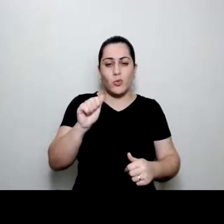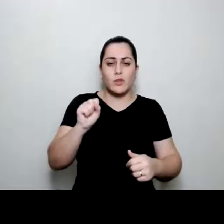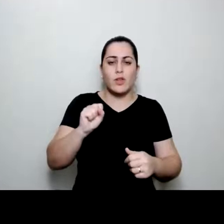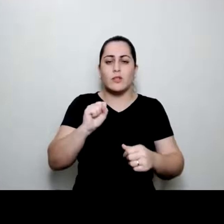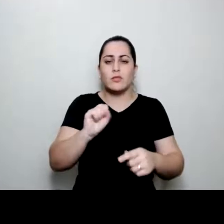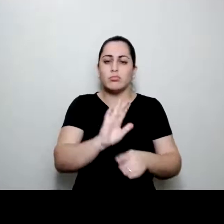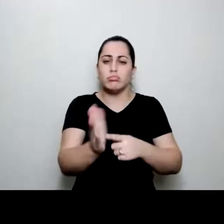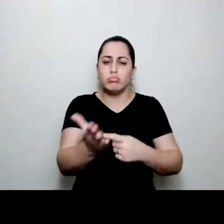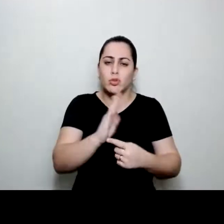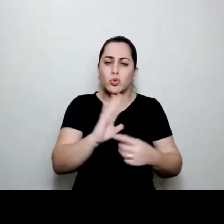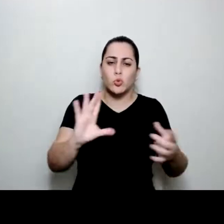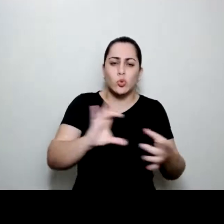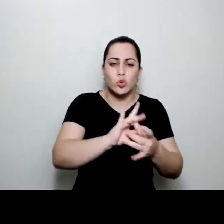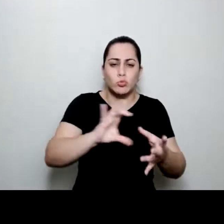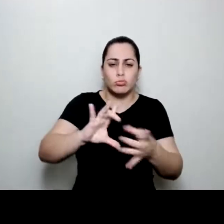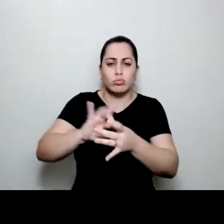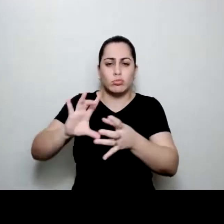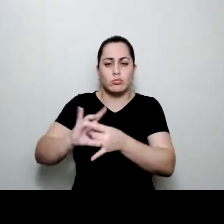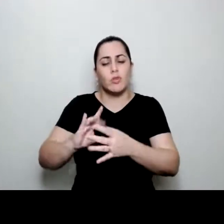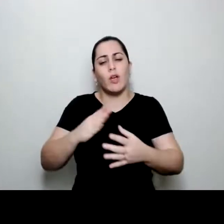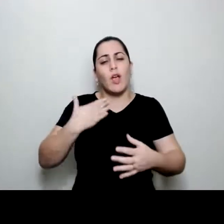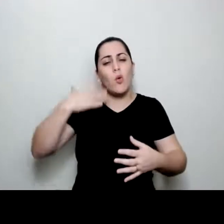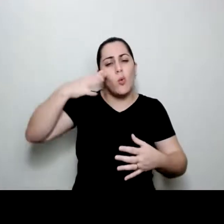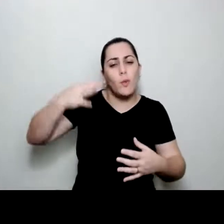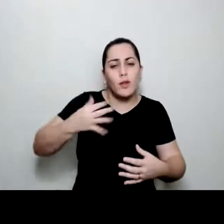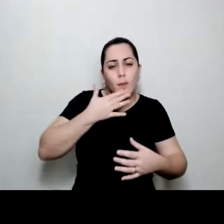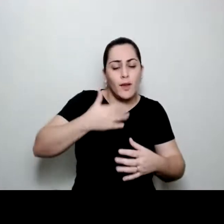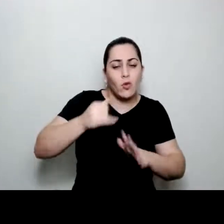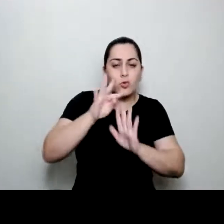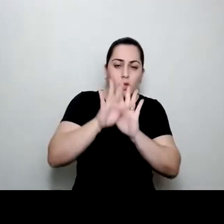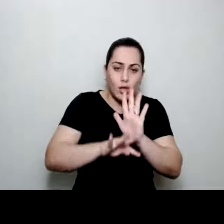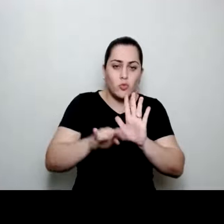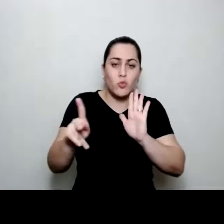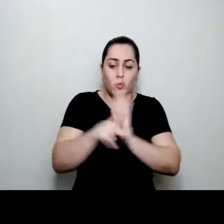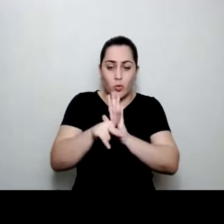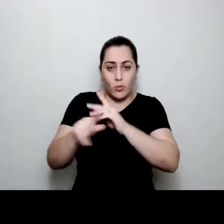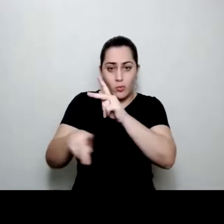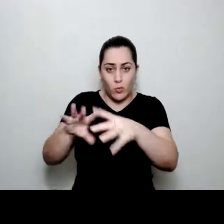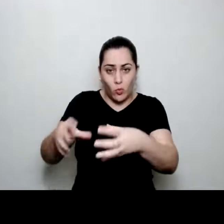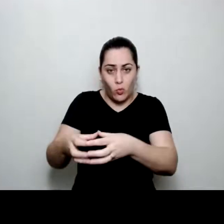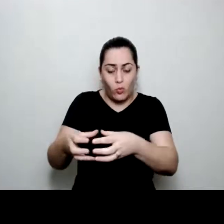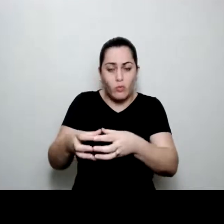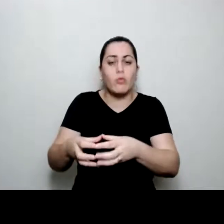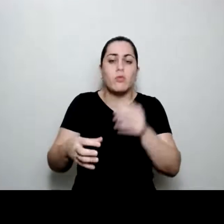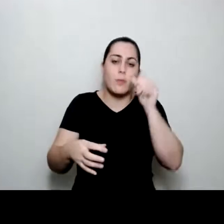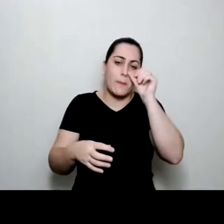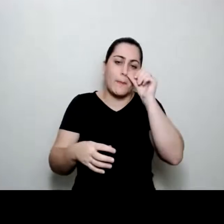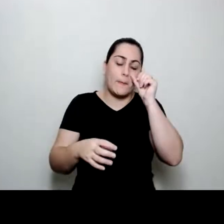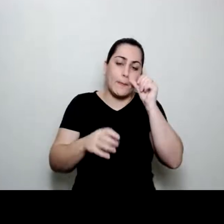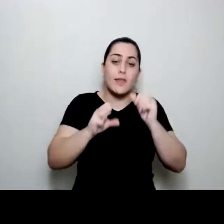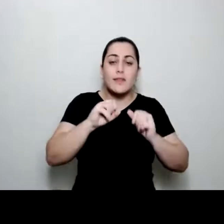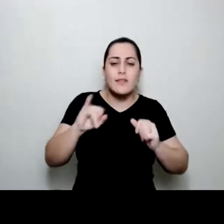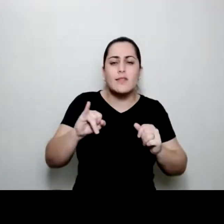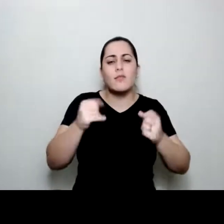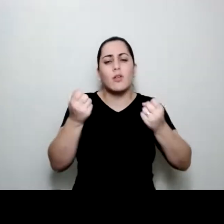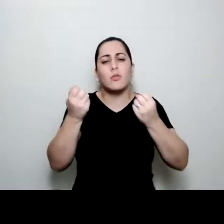né? Você vai ter uma compreensão melhor dos textos nativos à medida em que você tem uma melhor descrição, uma